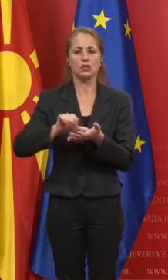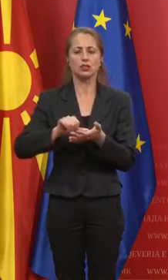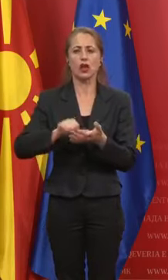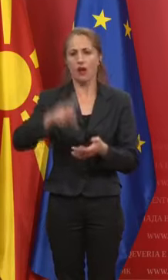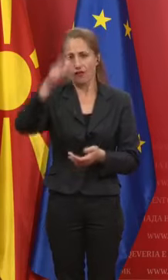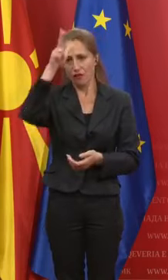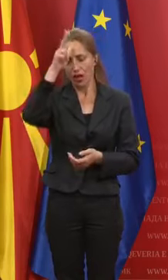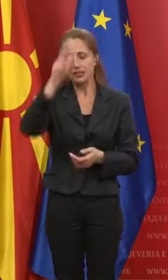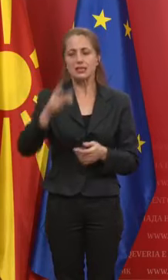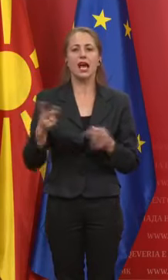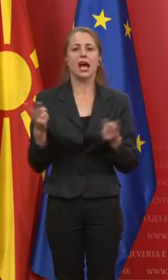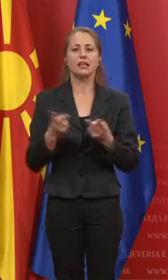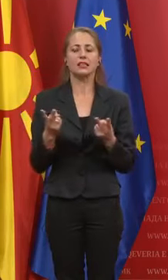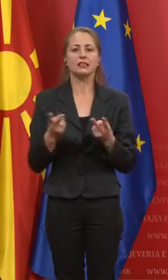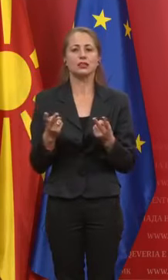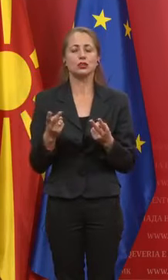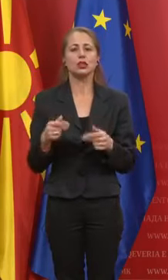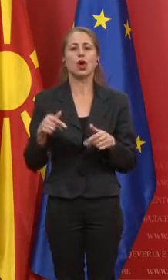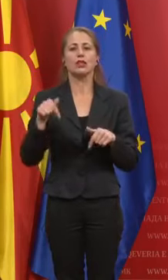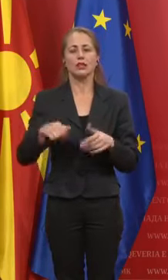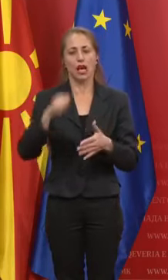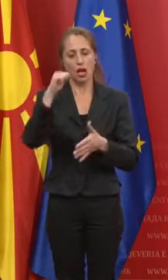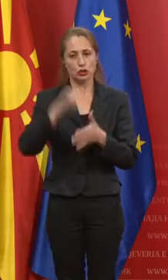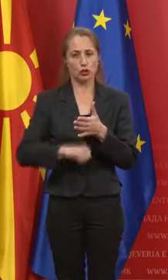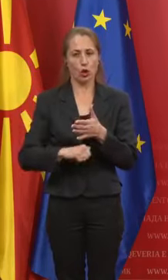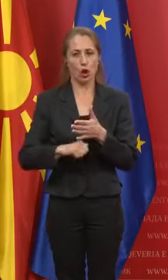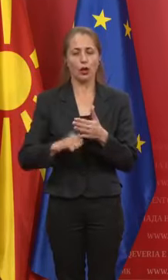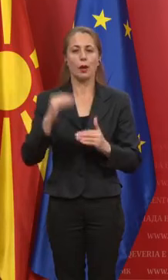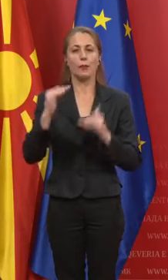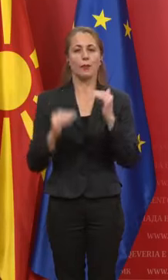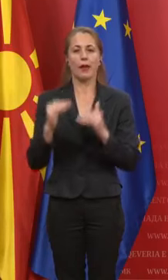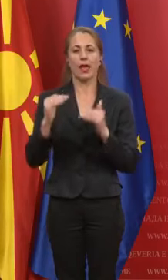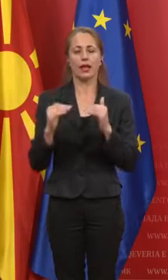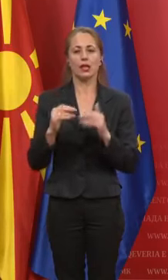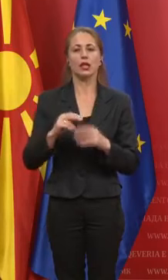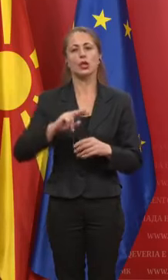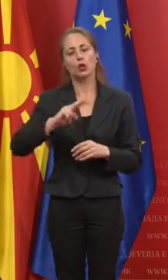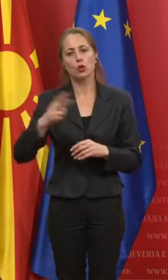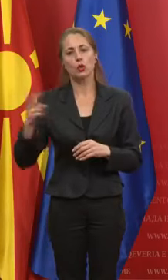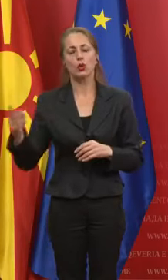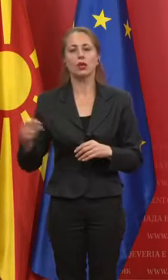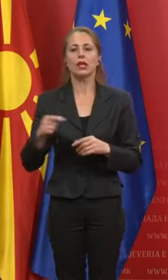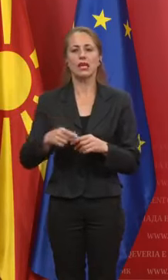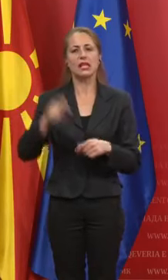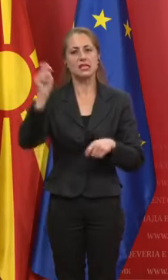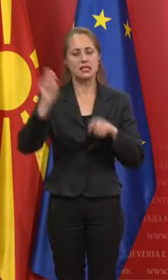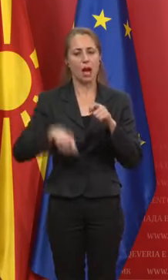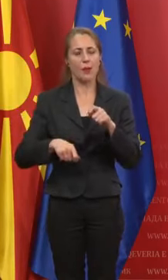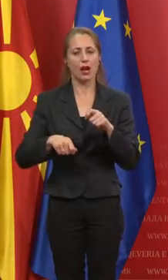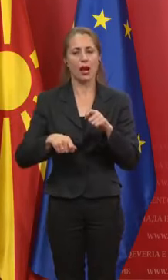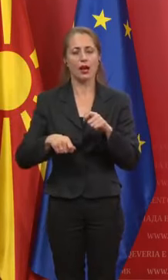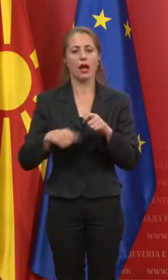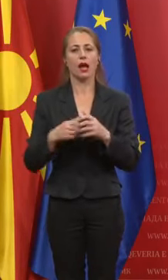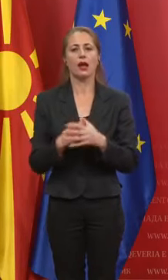Франција исто така ги заострува мерките. Меѓу другото, ќе бидат забранети и